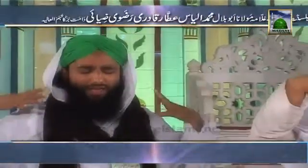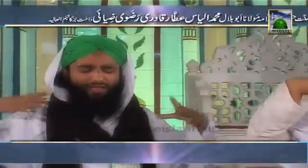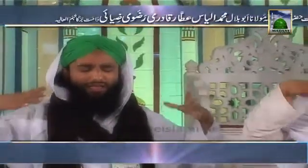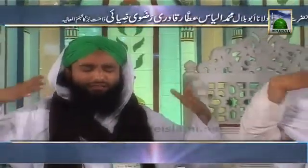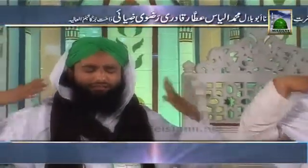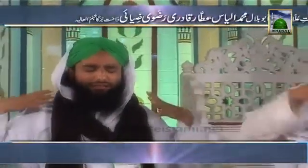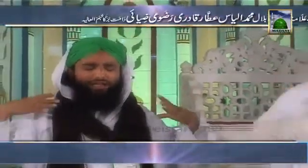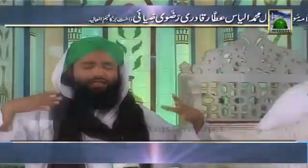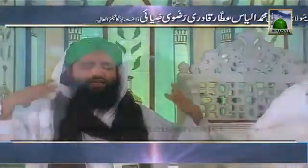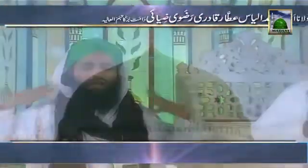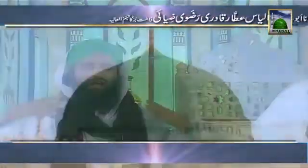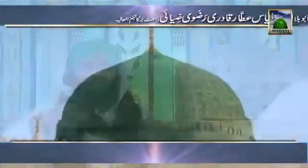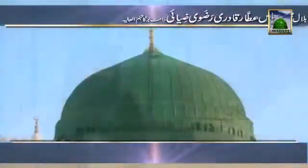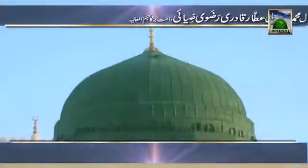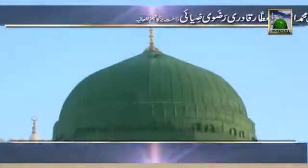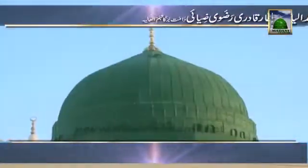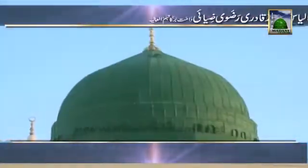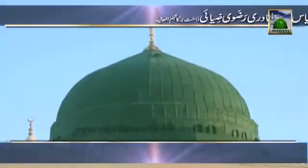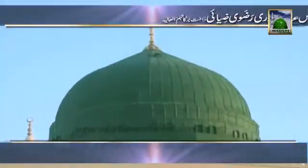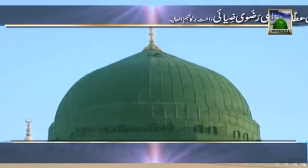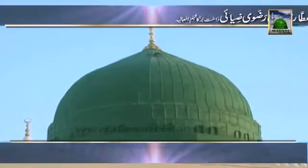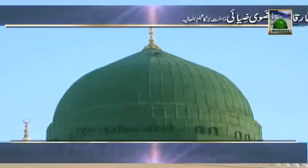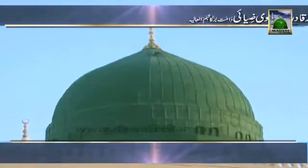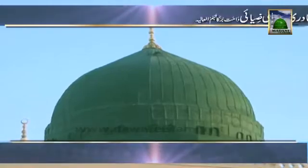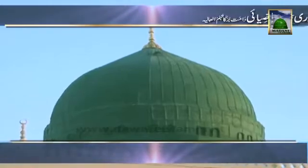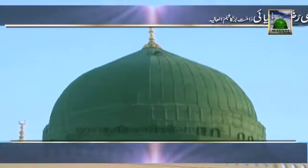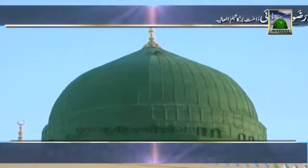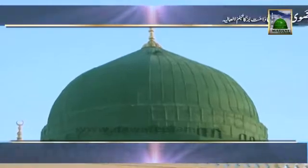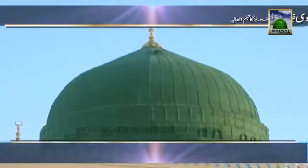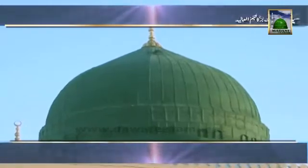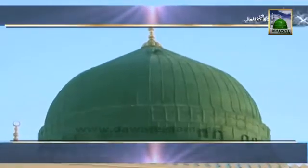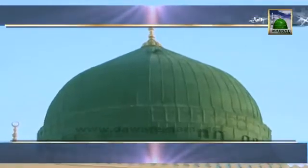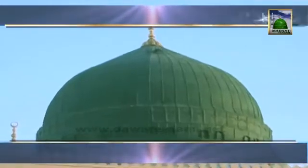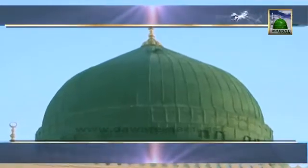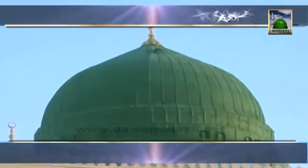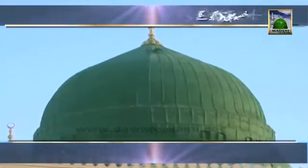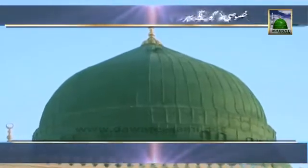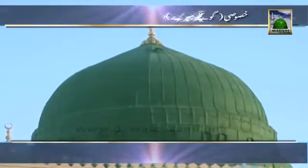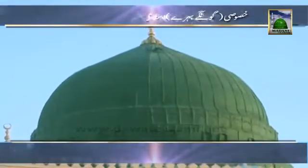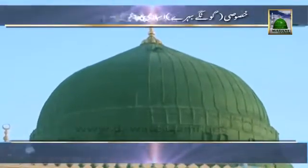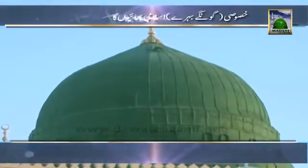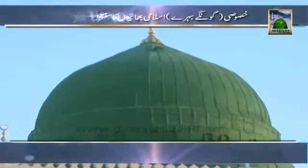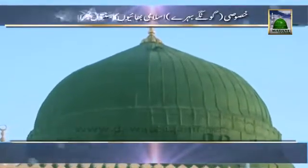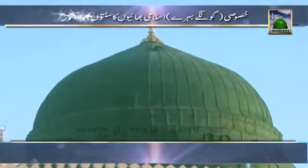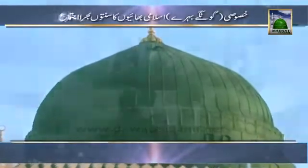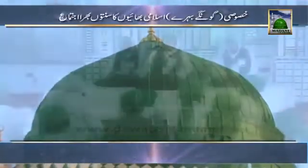کتنی محنت سے کام آپ نے اے سلطان